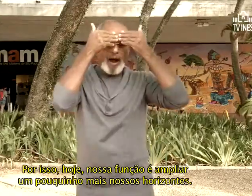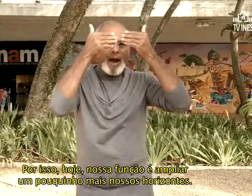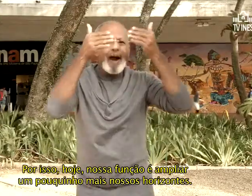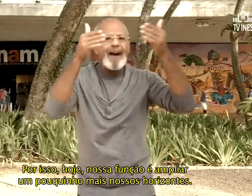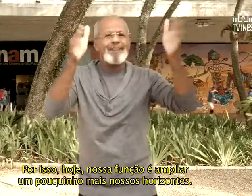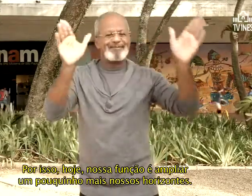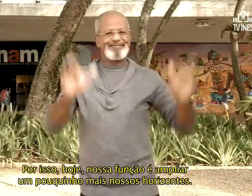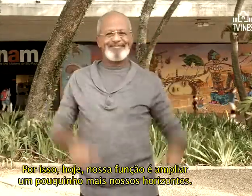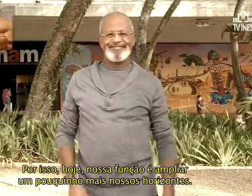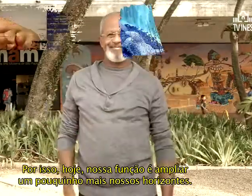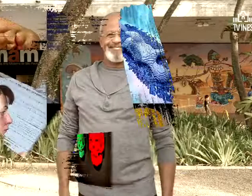horizontes.